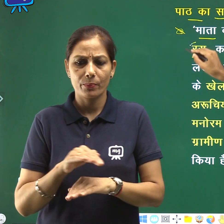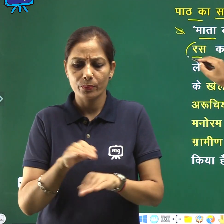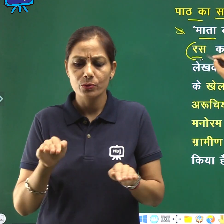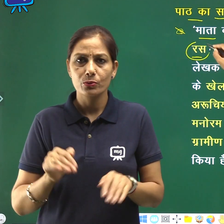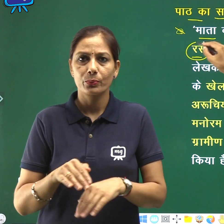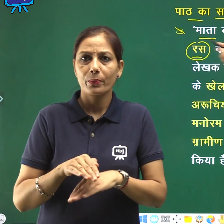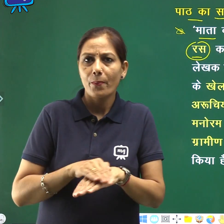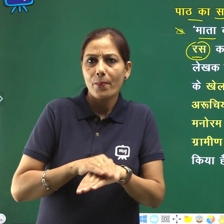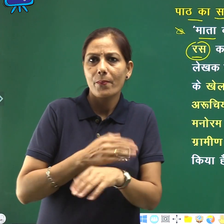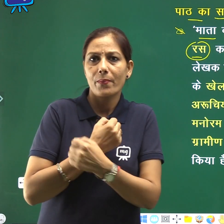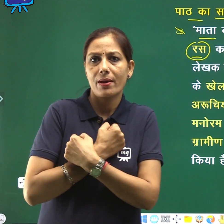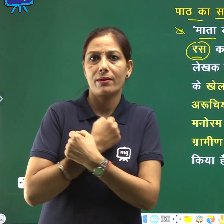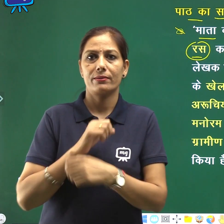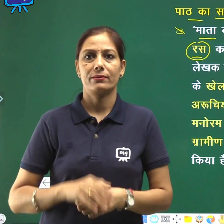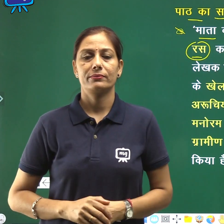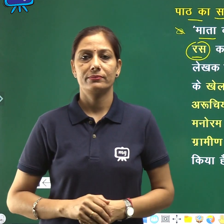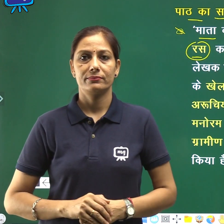प्रेम।